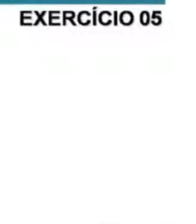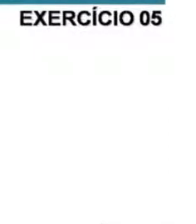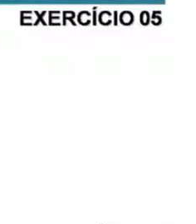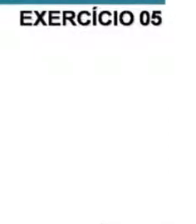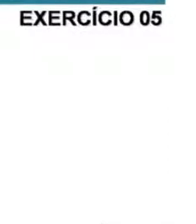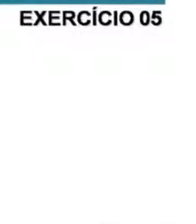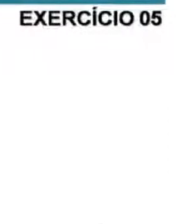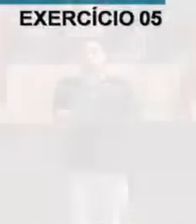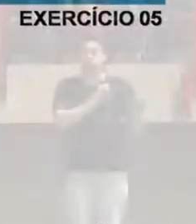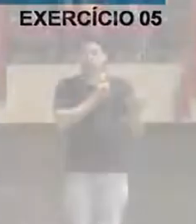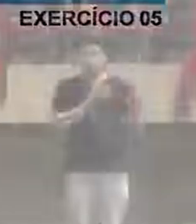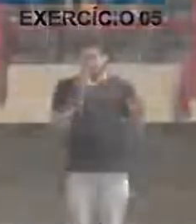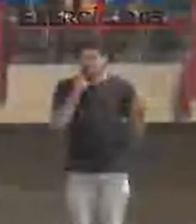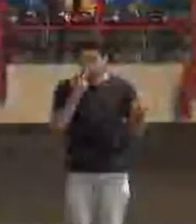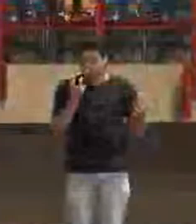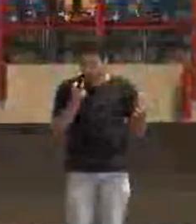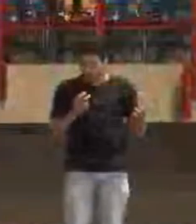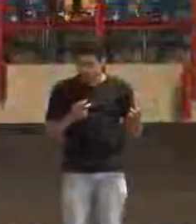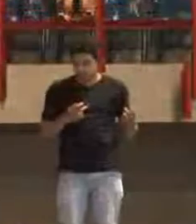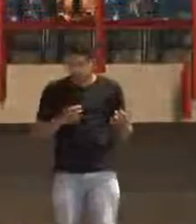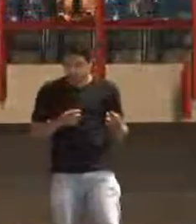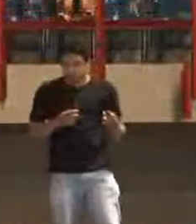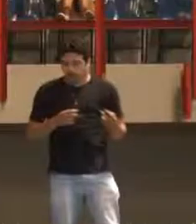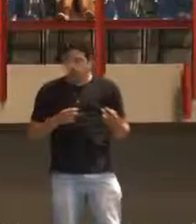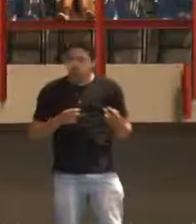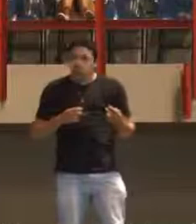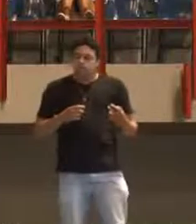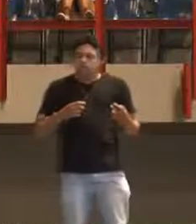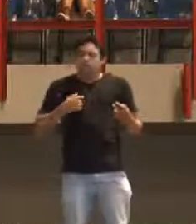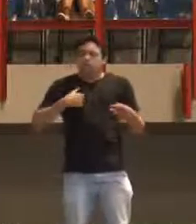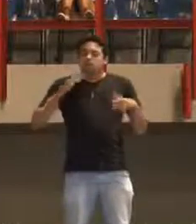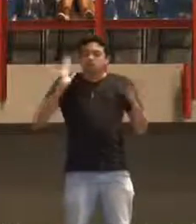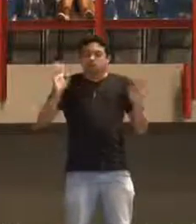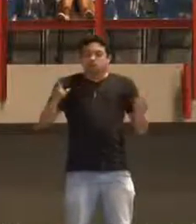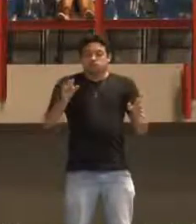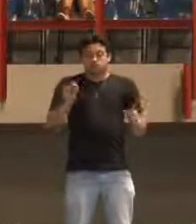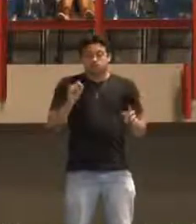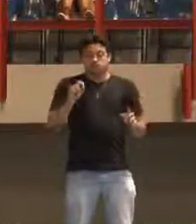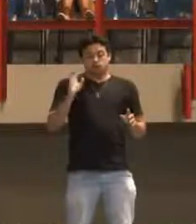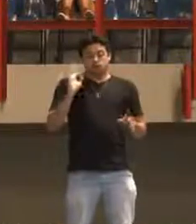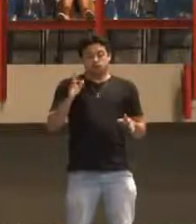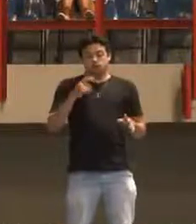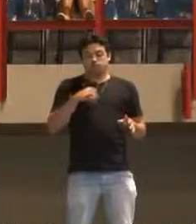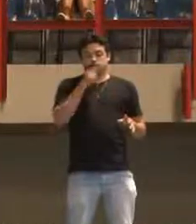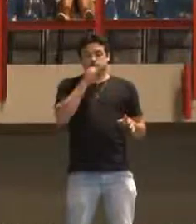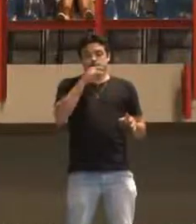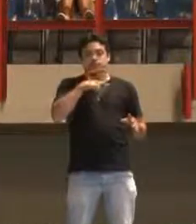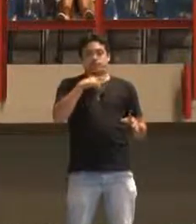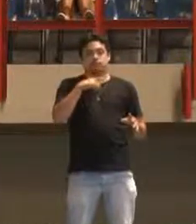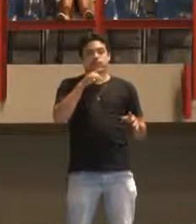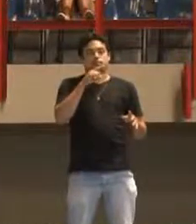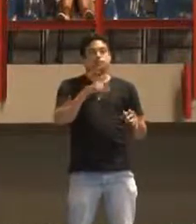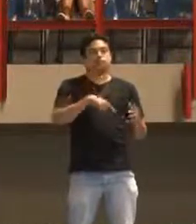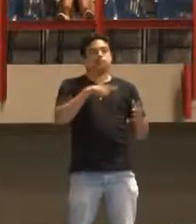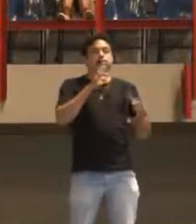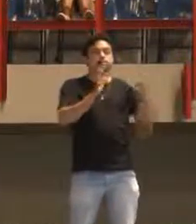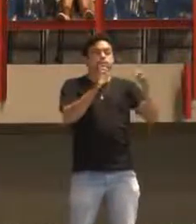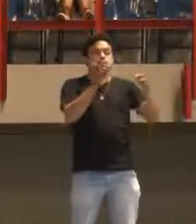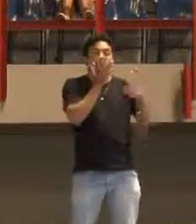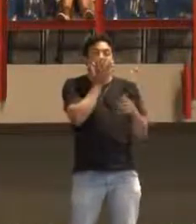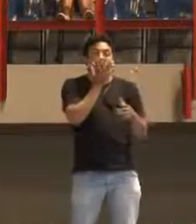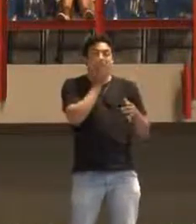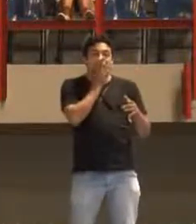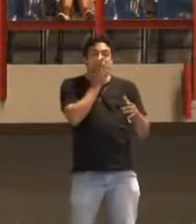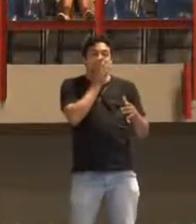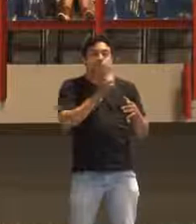paisagem, qual é? Vamos lá. Pessoal, pelo que a questão diz para a gente tem que escolher uma cor para o fundo da